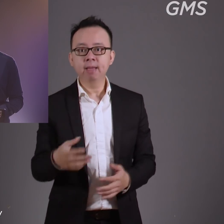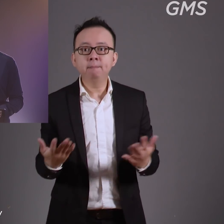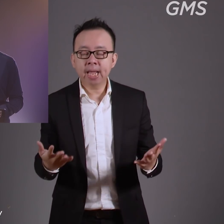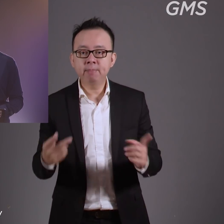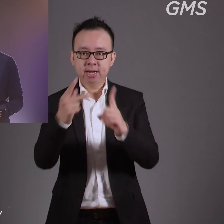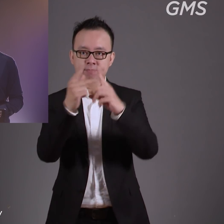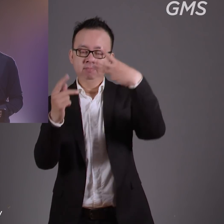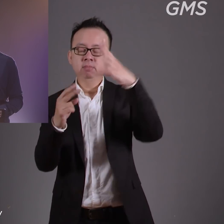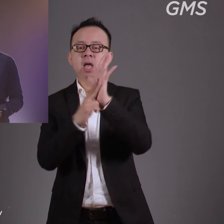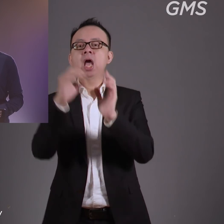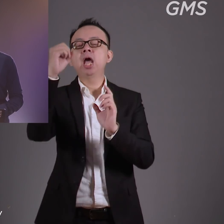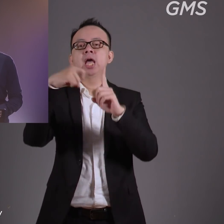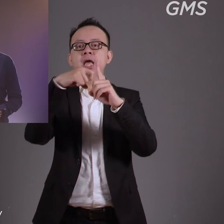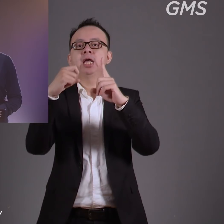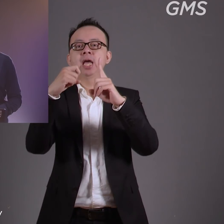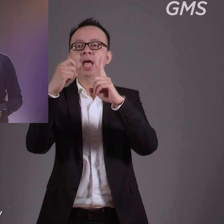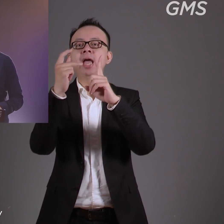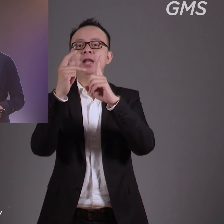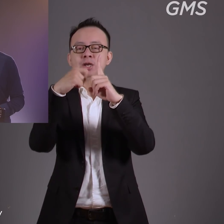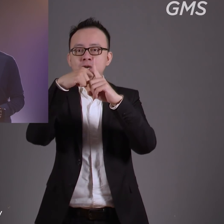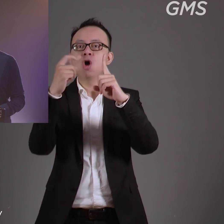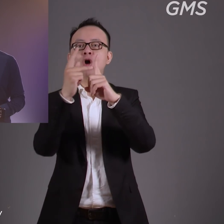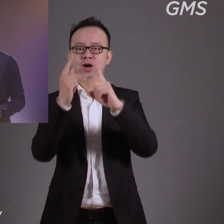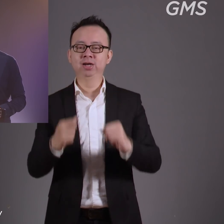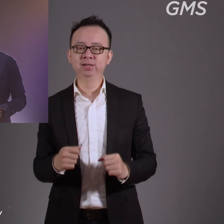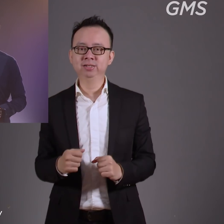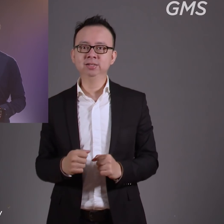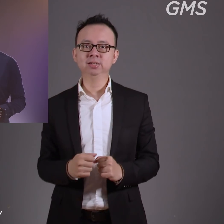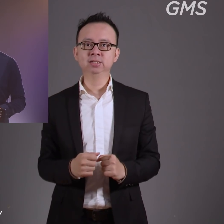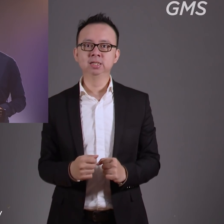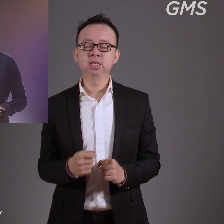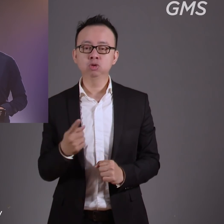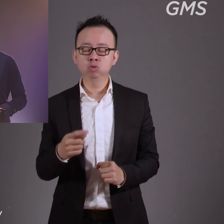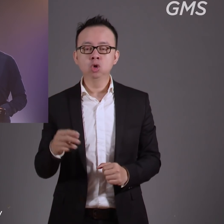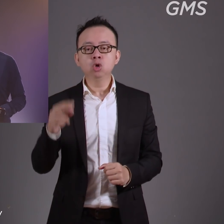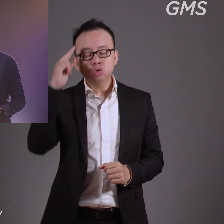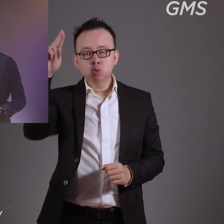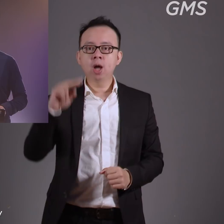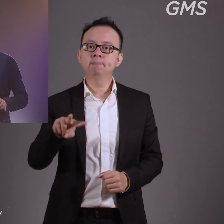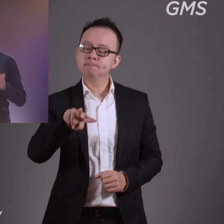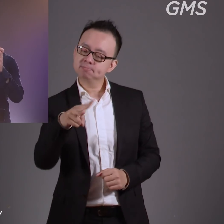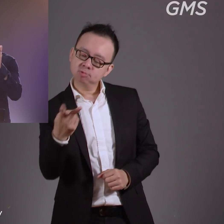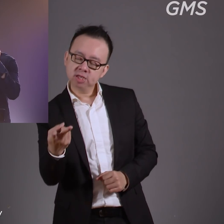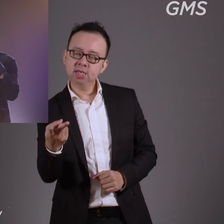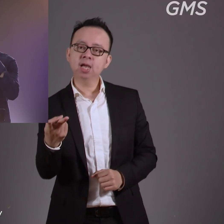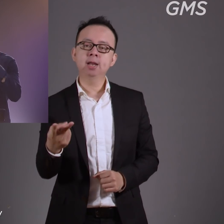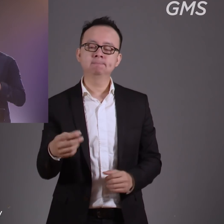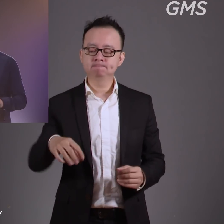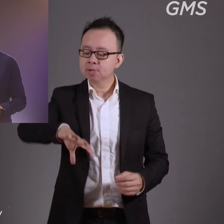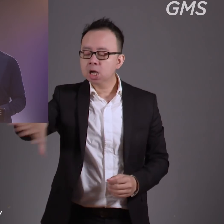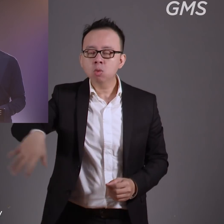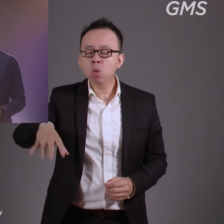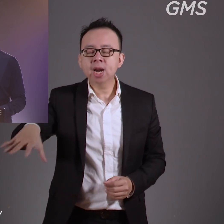Henok, keturunan Adam, diberkati lagi. Tuhan memulihkan family tree atau pohon